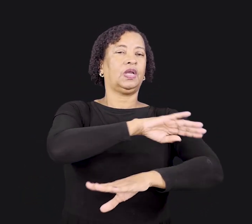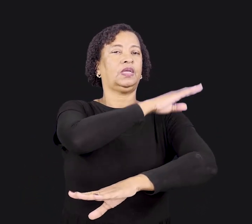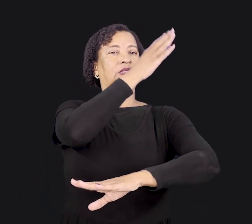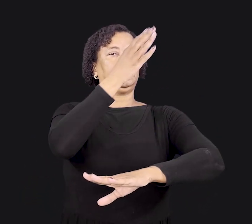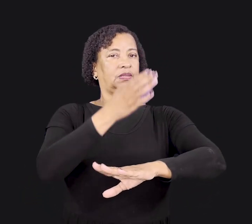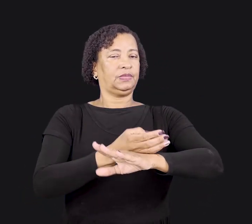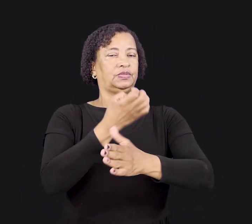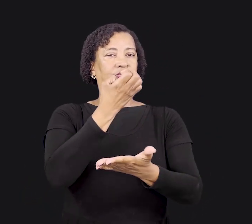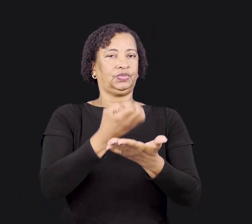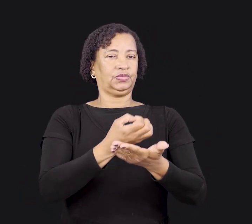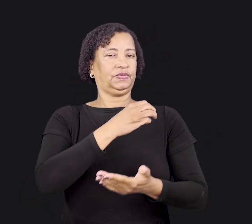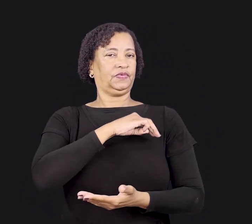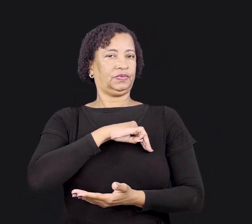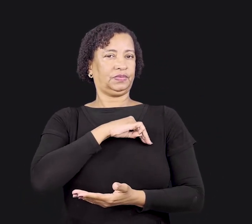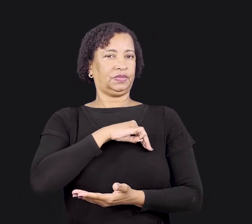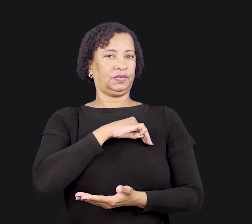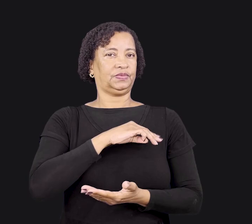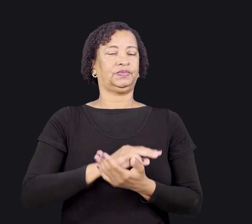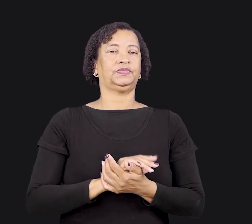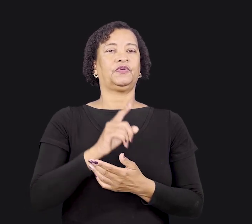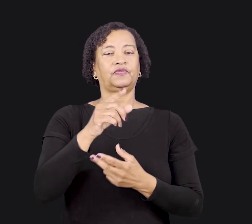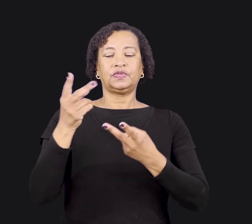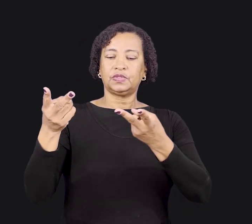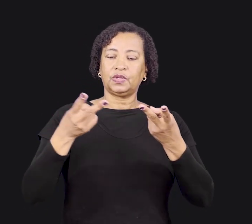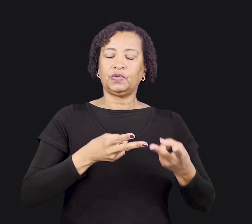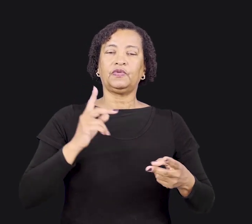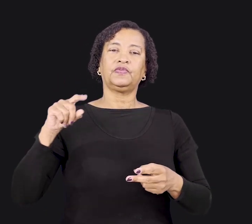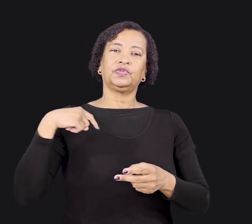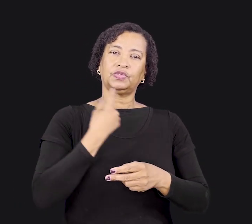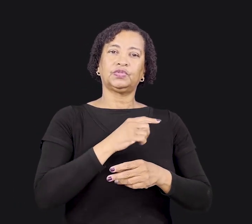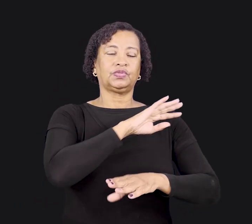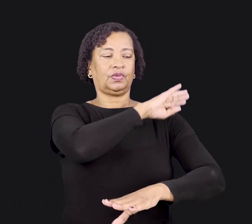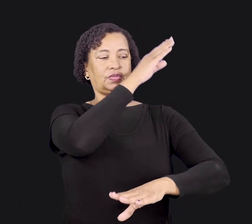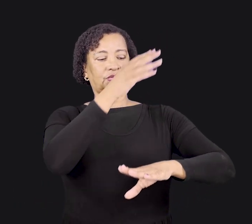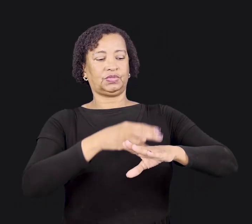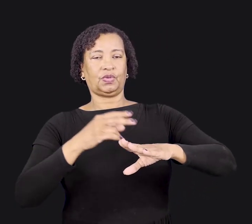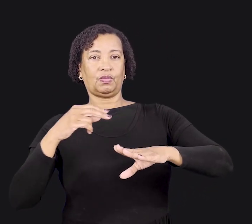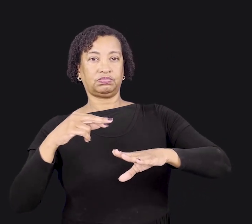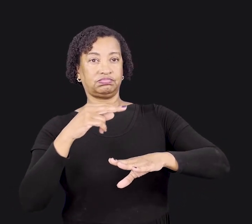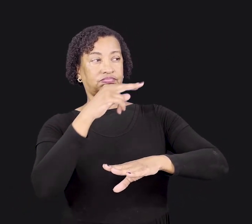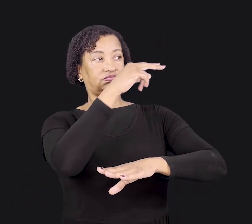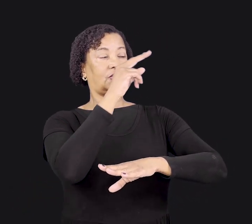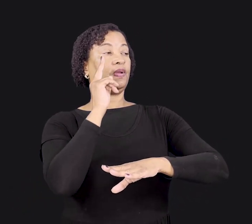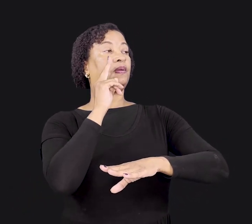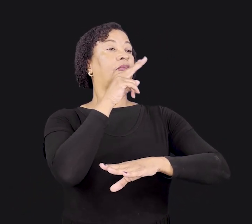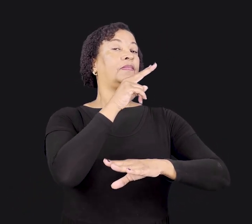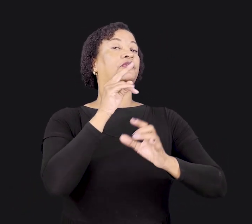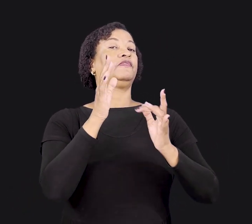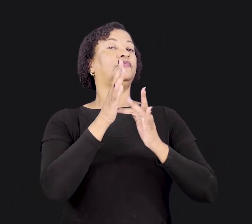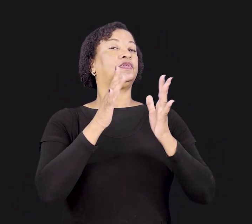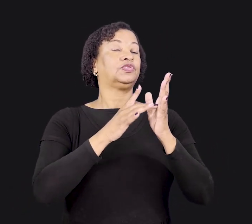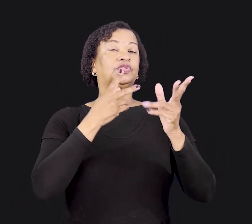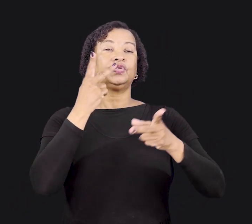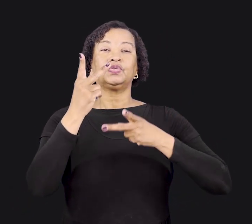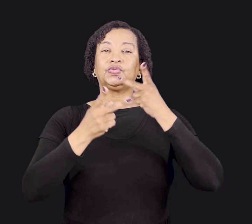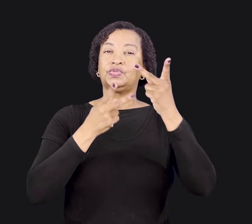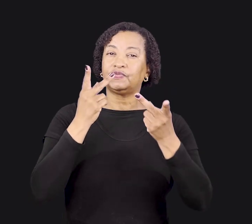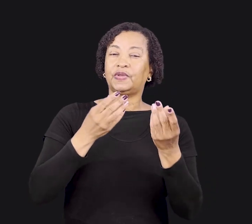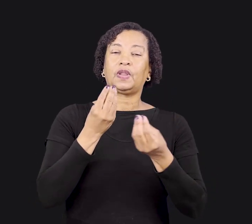Montanha do Evangelho de Mateus. Você é nosso convidado a subir no topo da montanha para ouvir Jesus falar sobre como